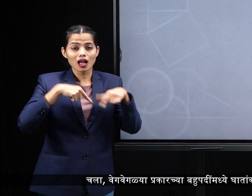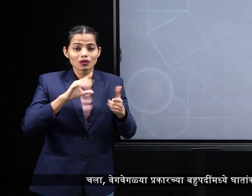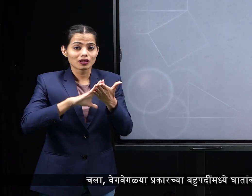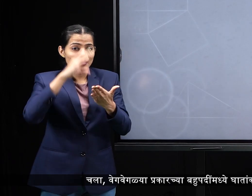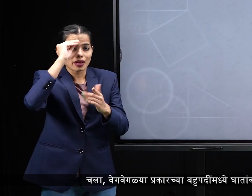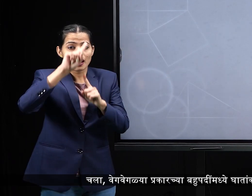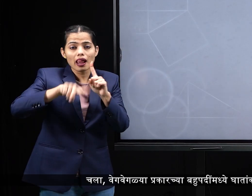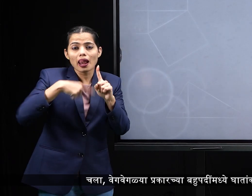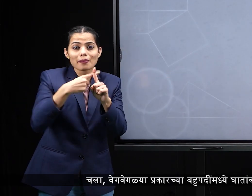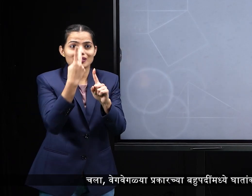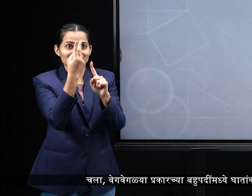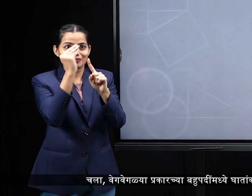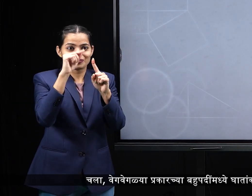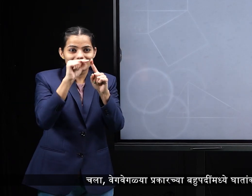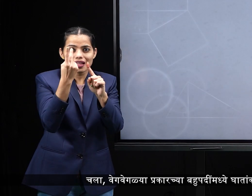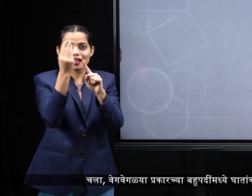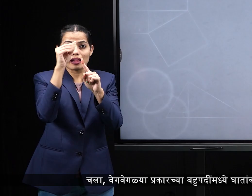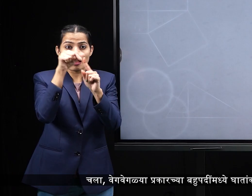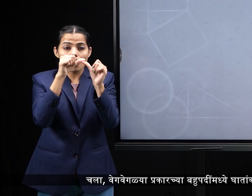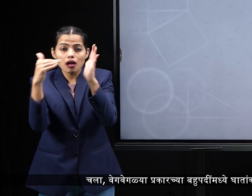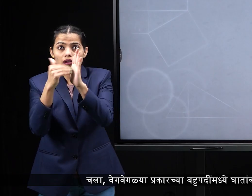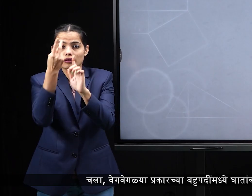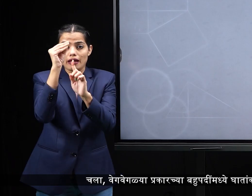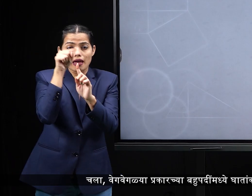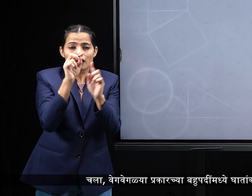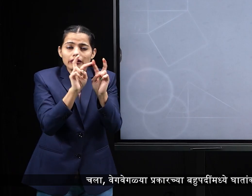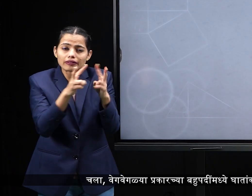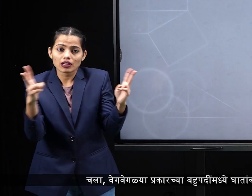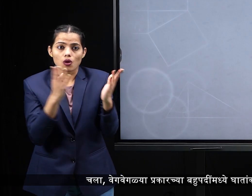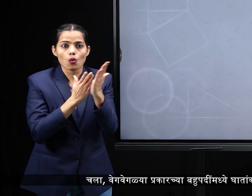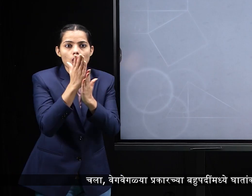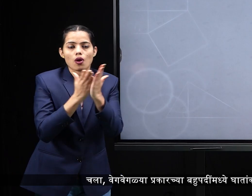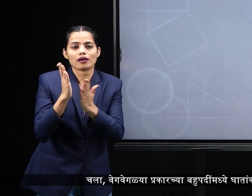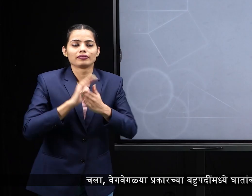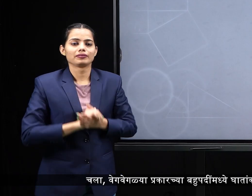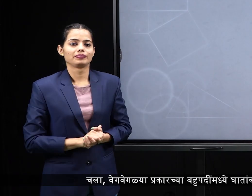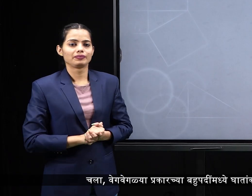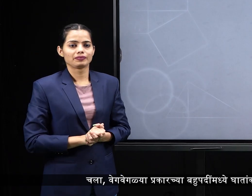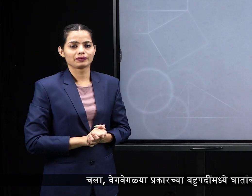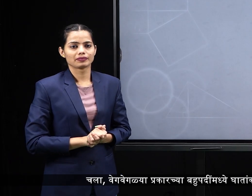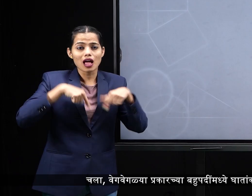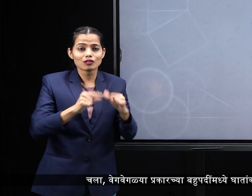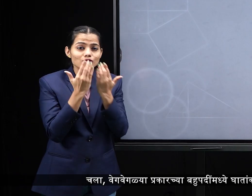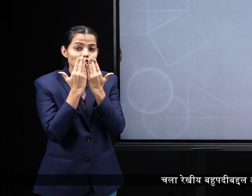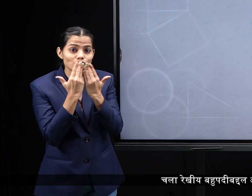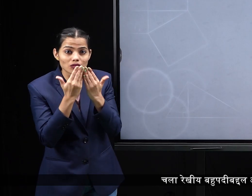चला वेगवेगळ्या प्रकारच्या बहुपदीमध्ये घातांक डिग्री कसा असतो ते शिकूया. चला